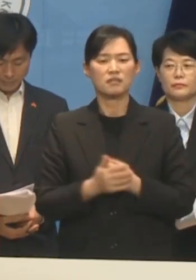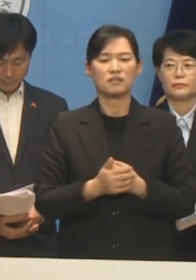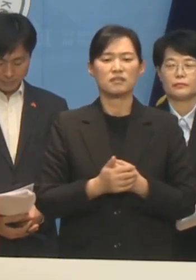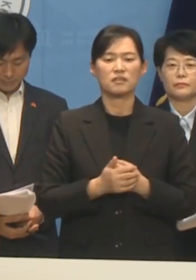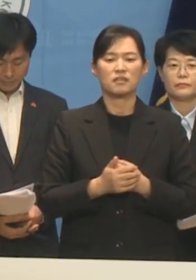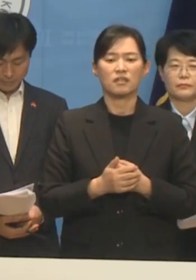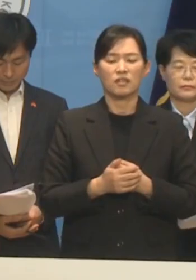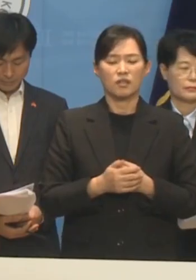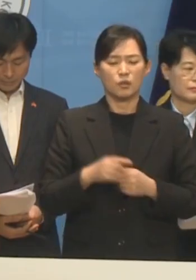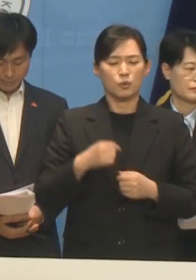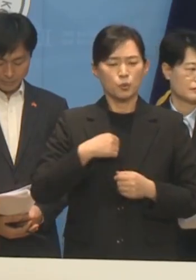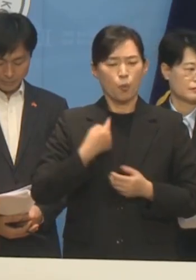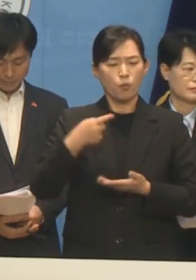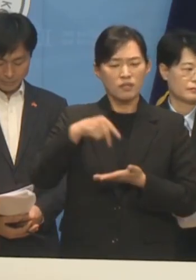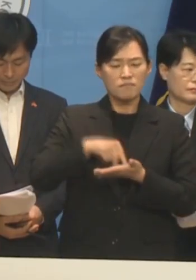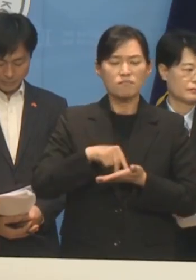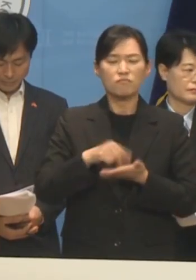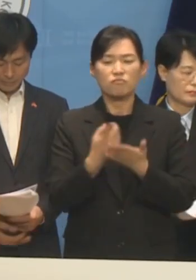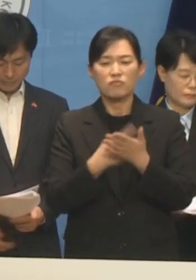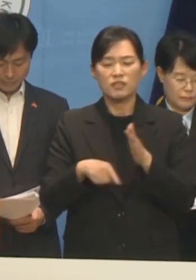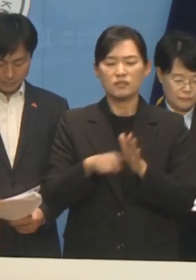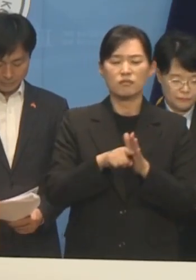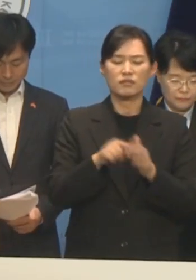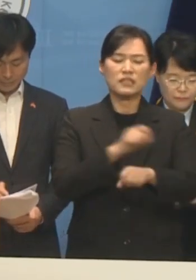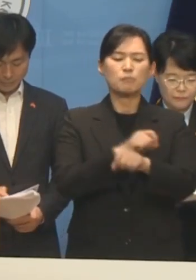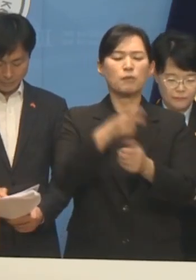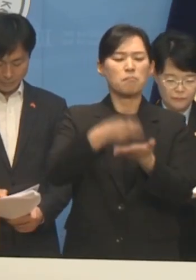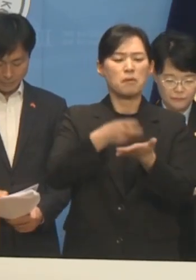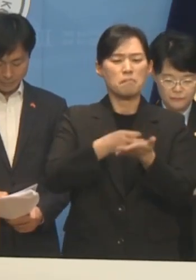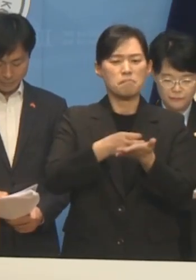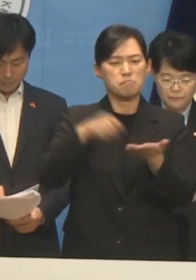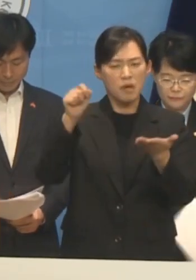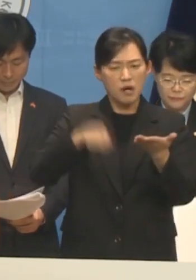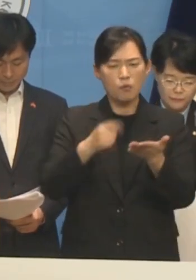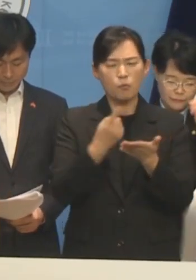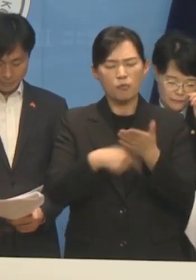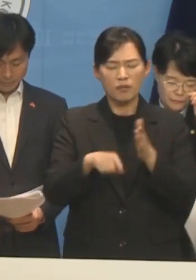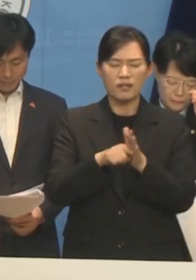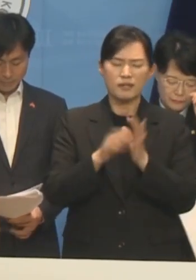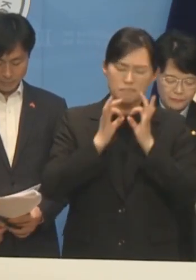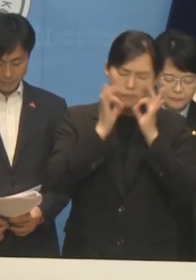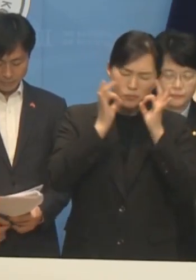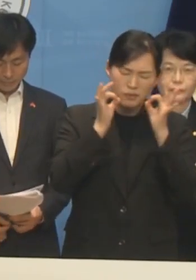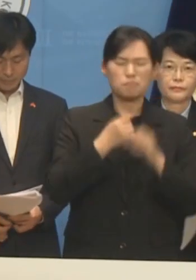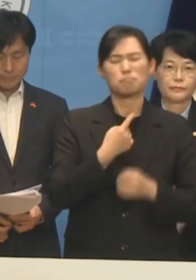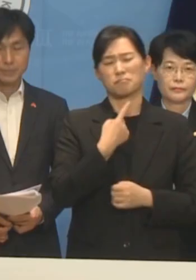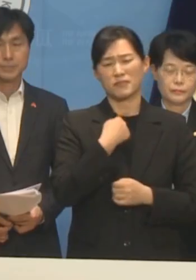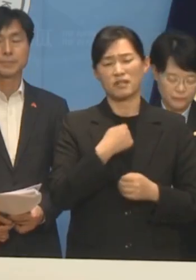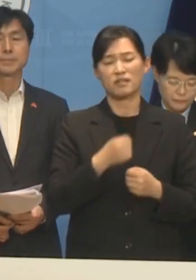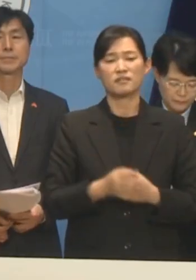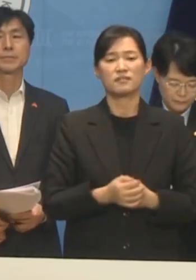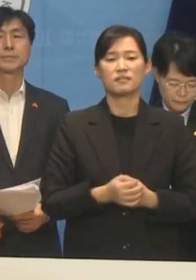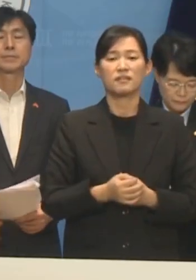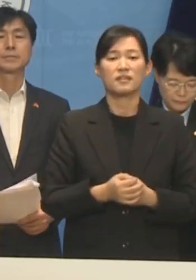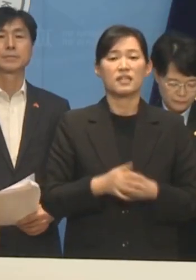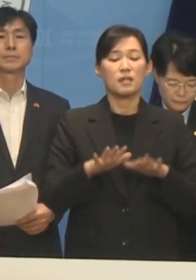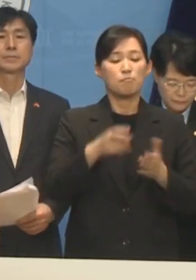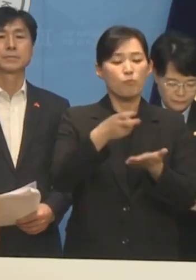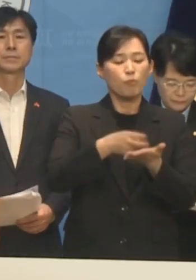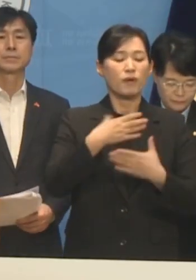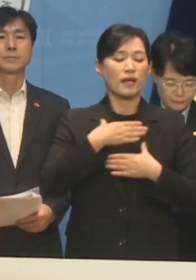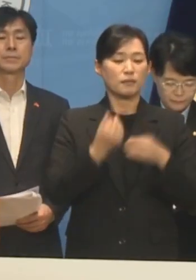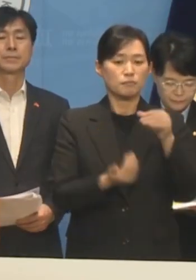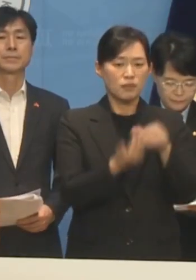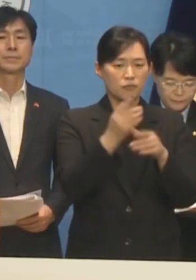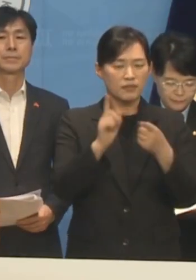조사의 독립성과 객관성을 확보하기 위해 특별법을 통과시키기 위해 애처로운 노력을 벌여야 했습니다. 이 법은 안전사고에